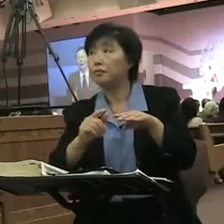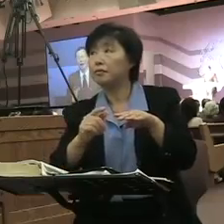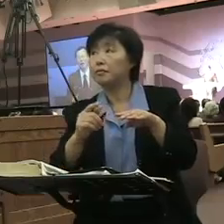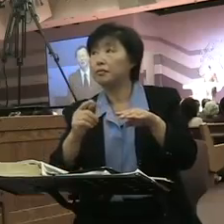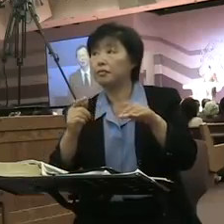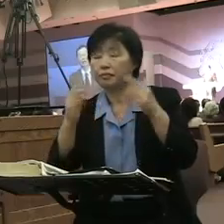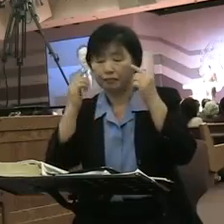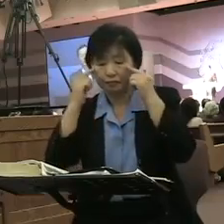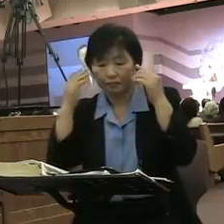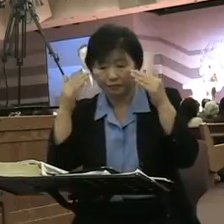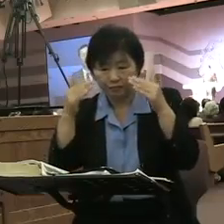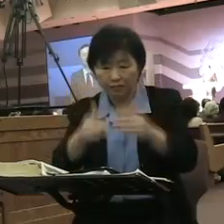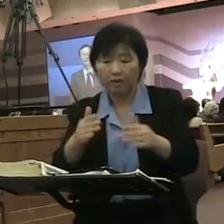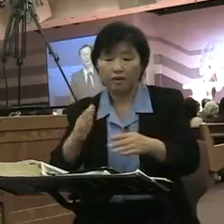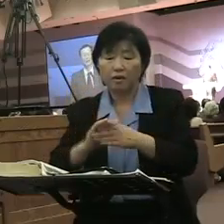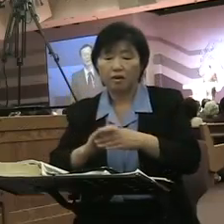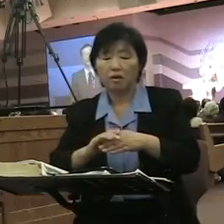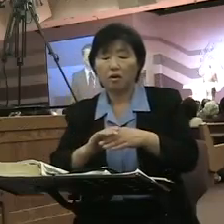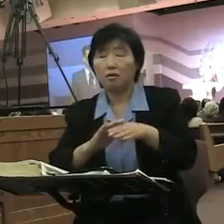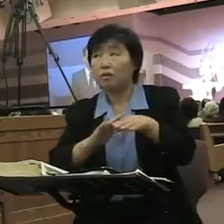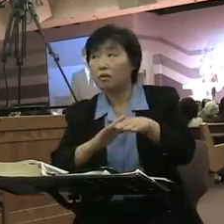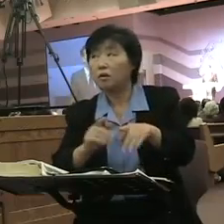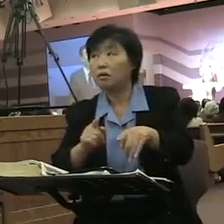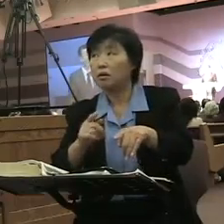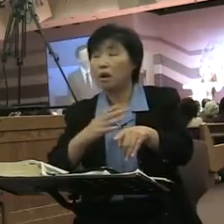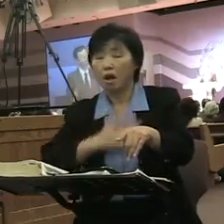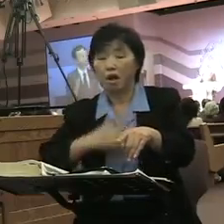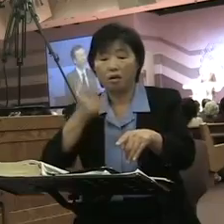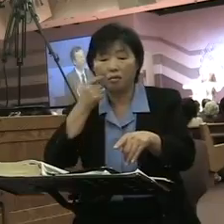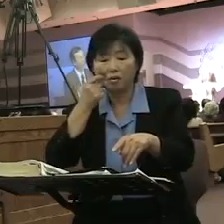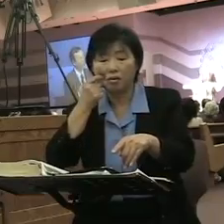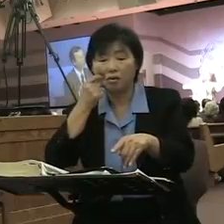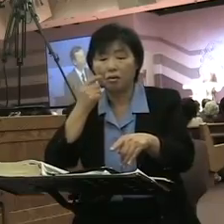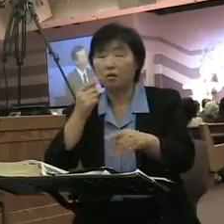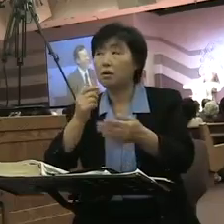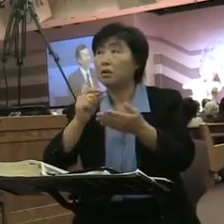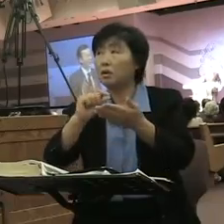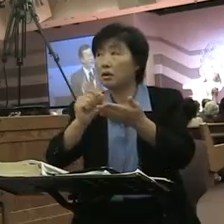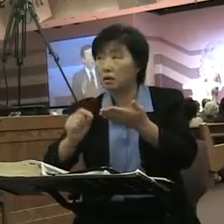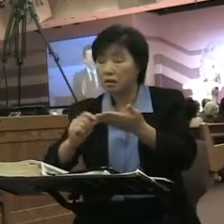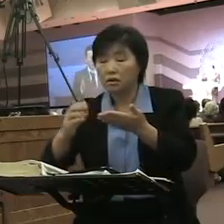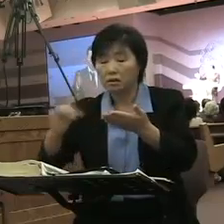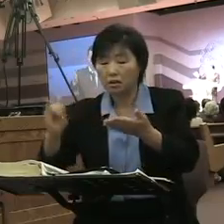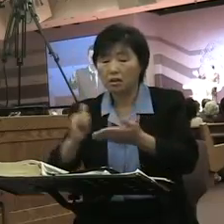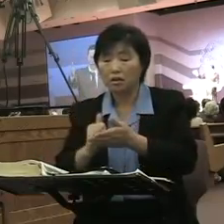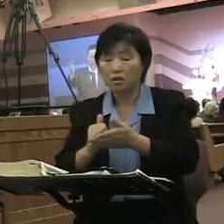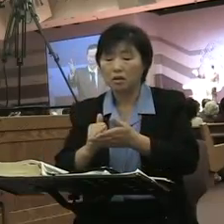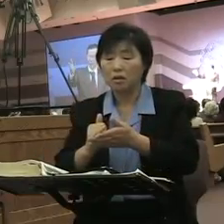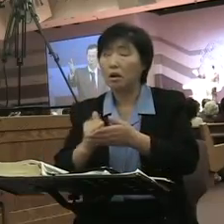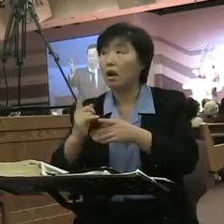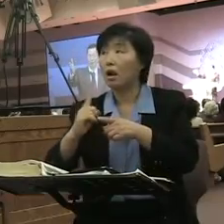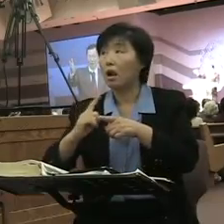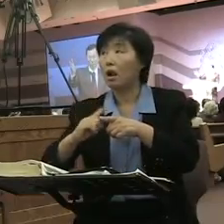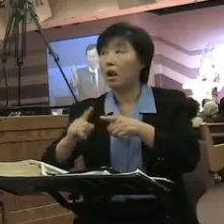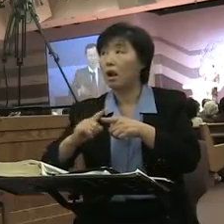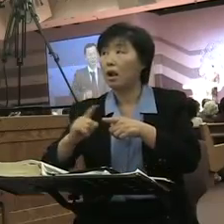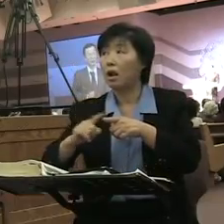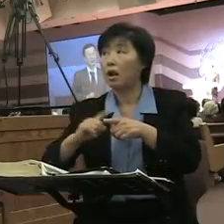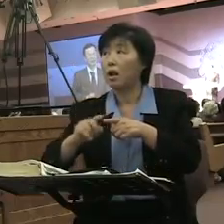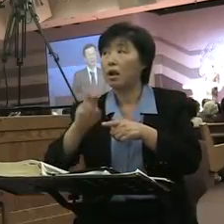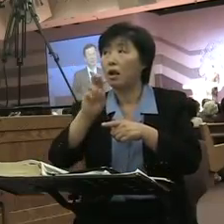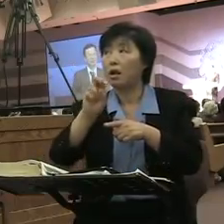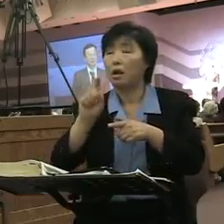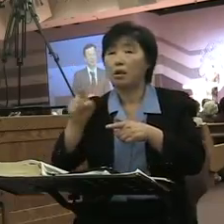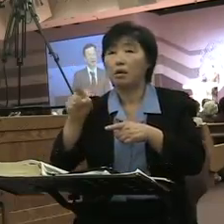있어서 알지 못하고 있습니다. 그때 저자가 면도칼을 가지고 와서 그 와스프를, 그 몸을 반으로